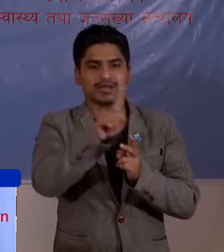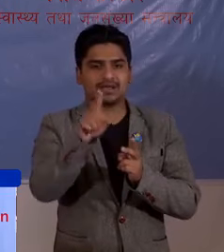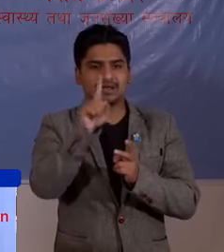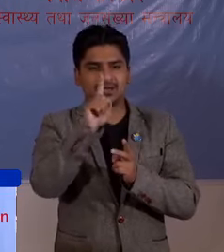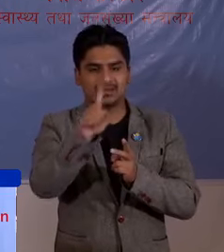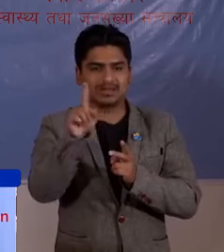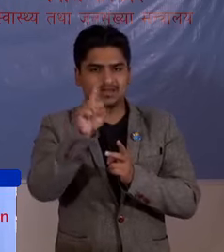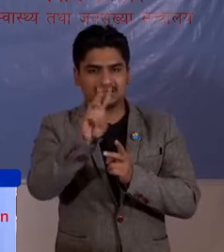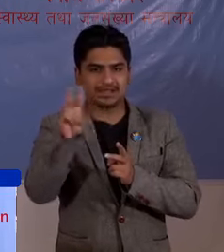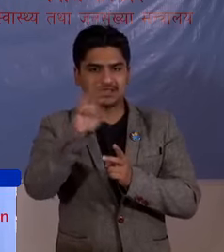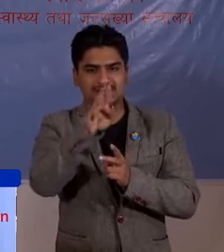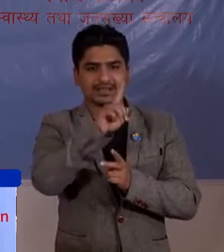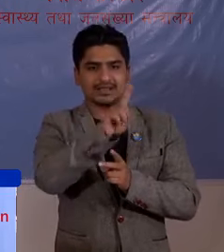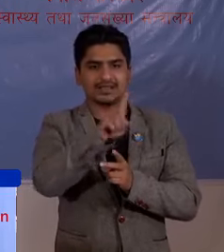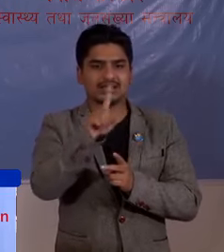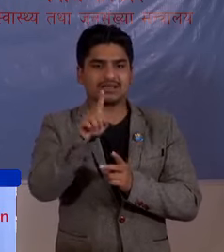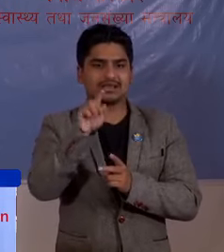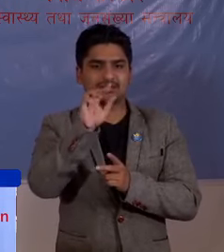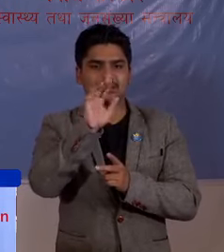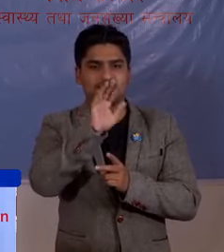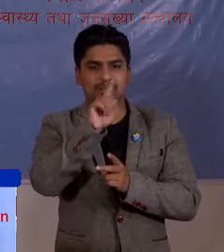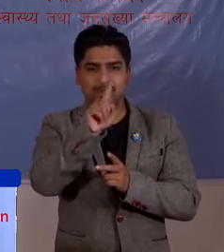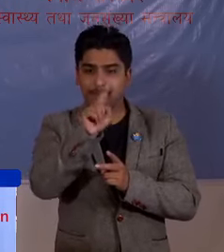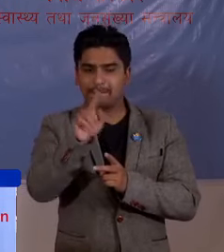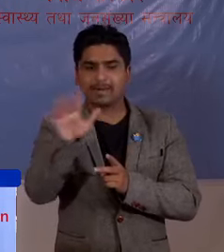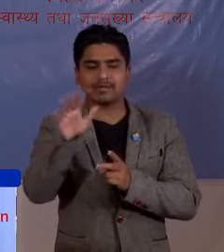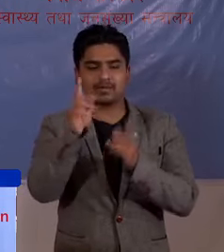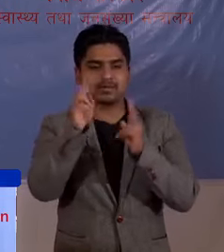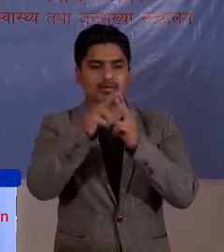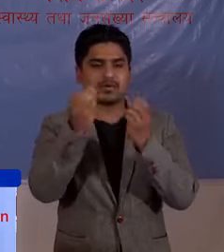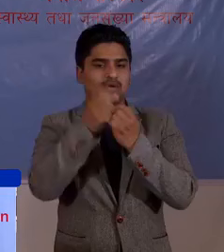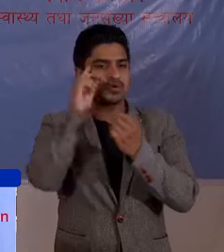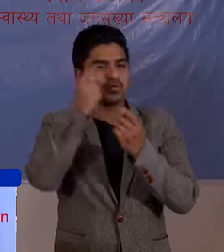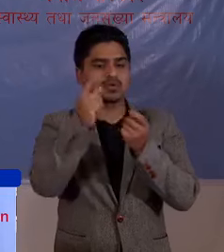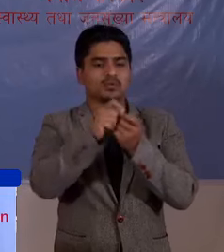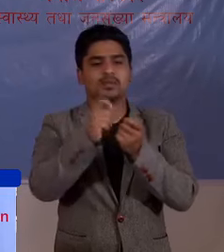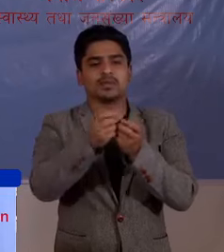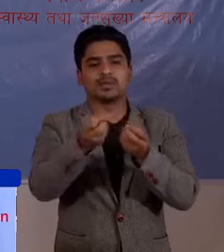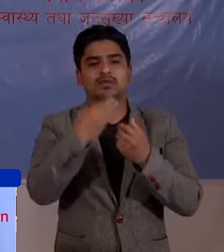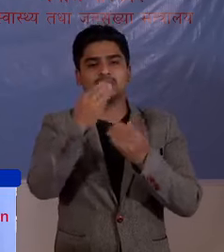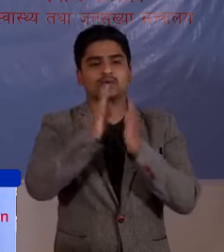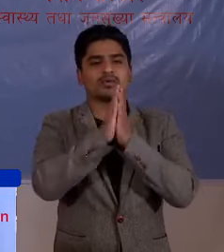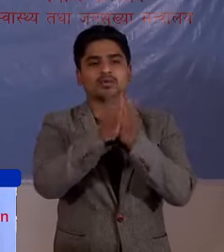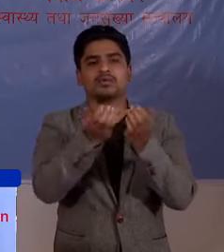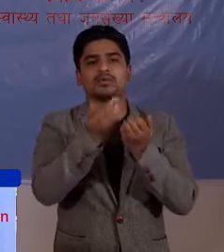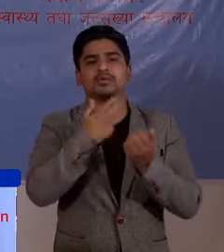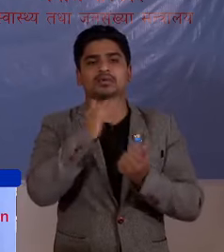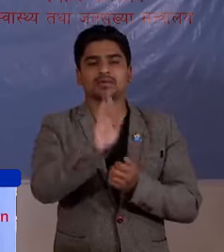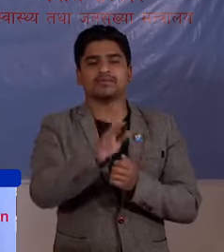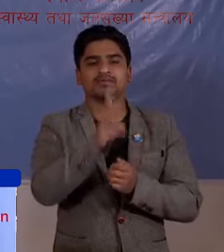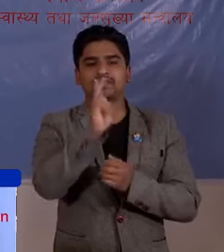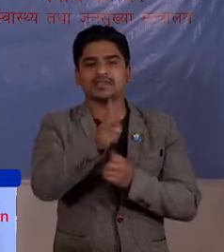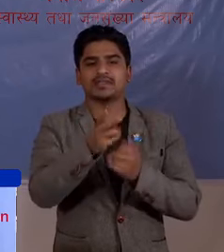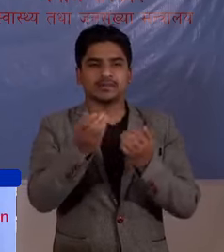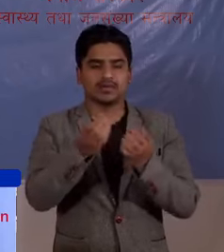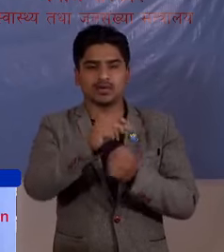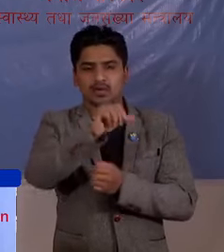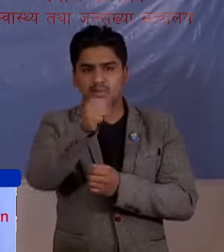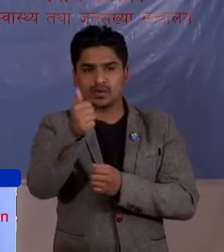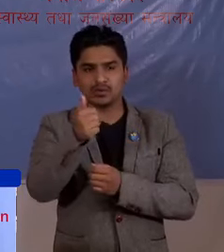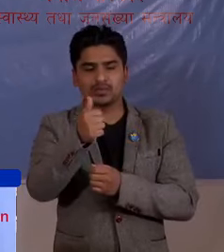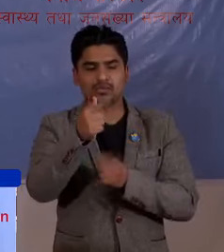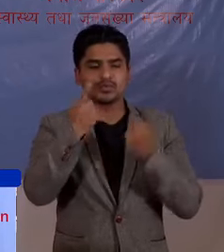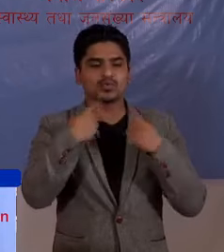र 1115 सम्पर्क गरेर हामीलाई यसमा सहजीकरण गरिदिनु हुन अनुरोध गर्दछौँ। त्यस्तै अर्को